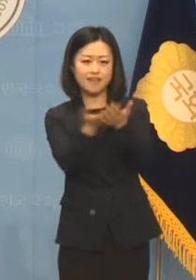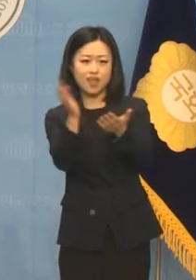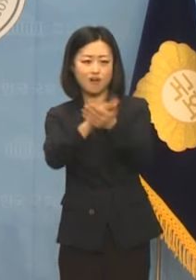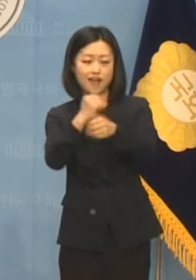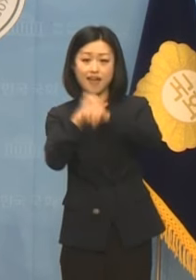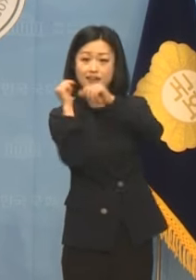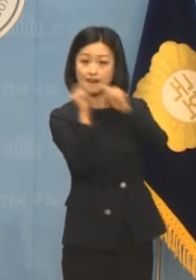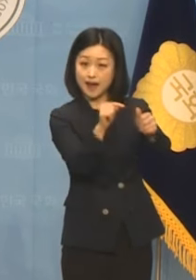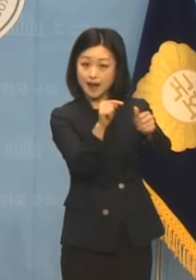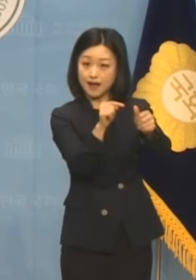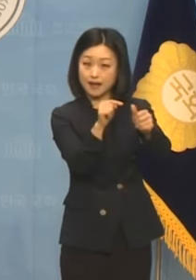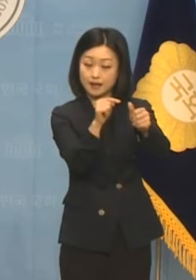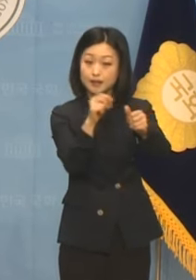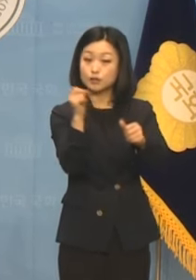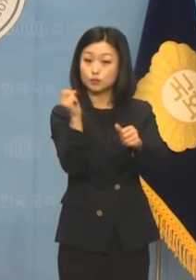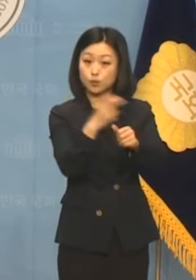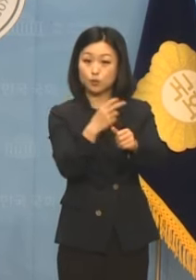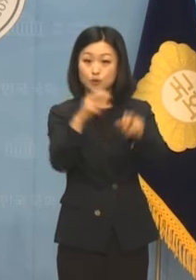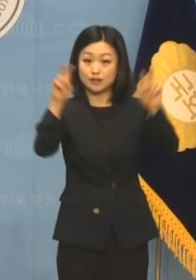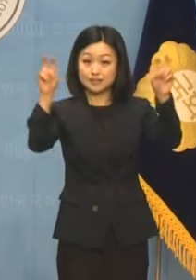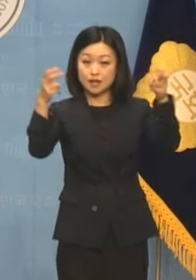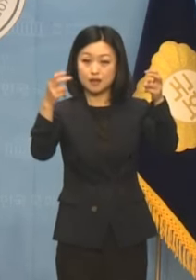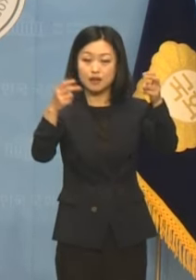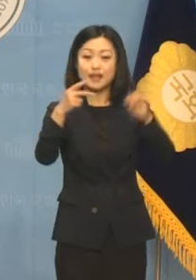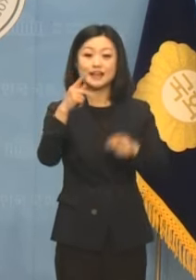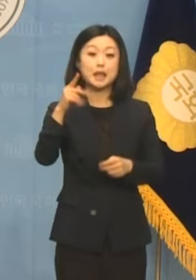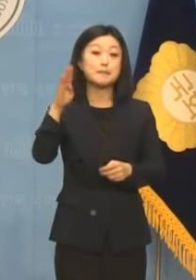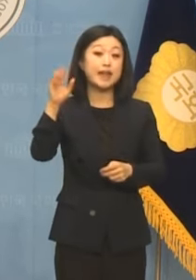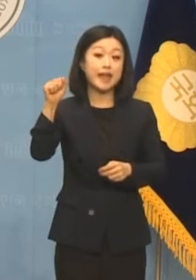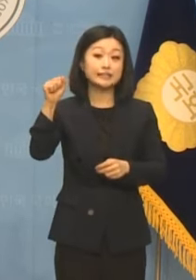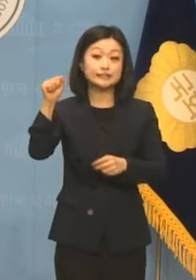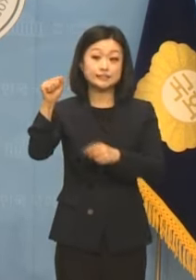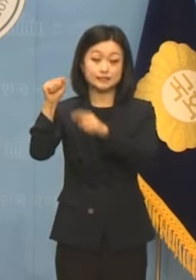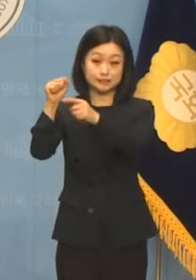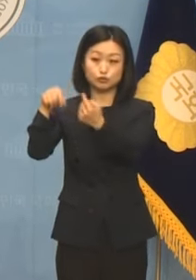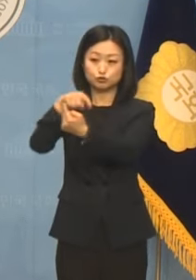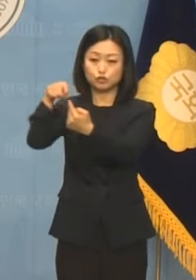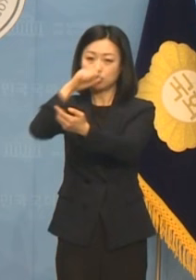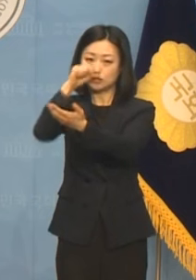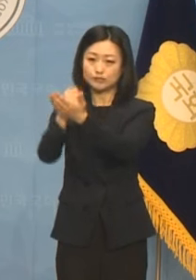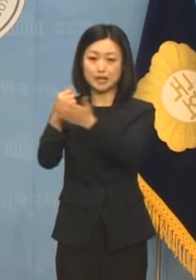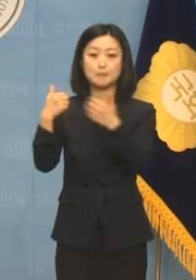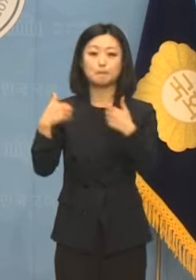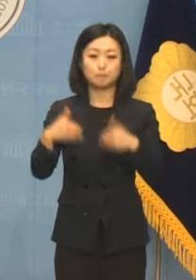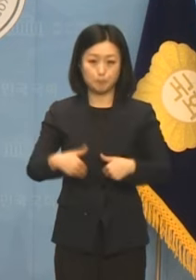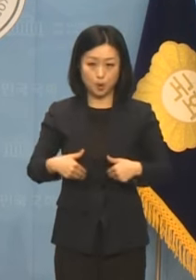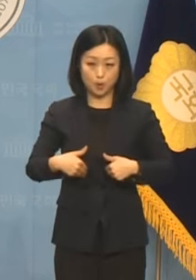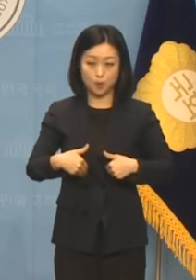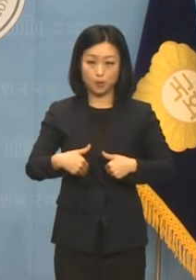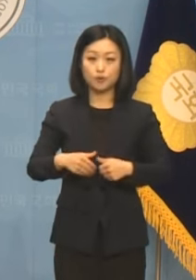시작해서 대명제를 KBS 정상화가 우선이라며 임명제청